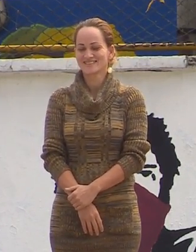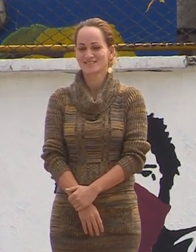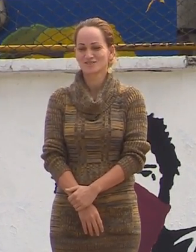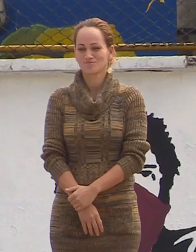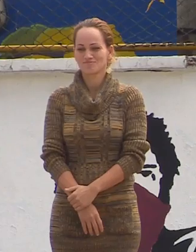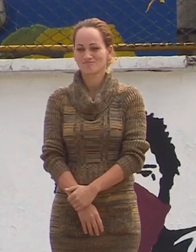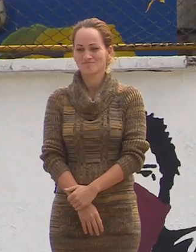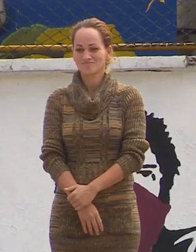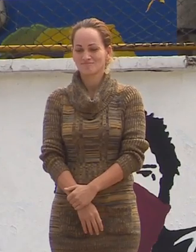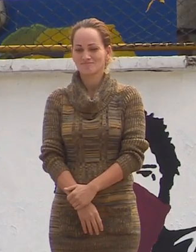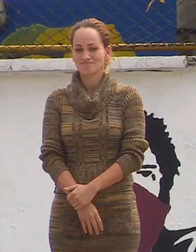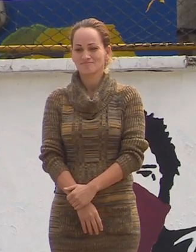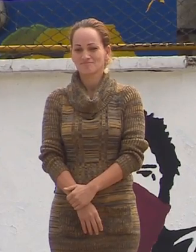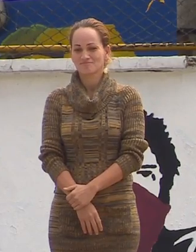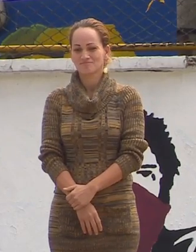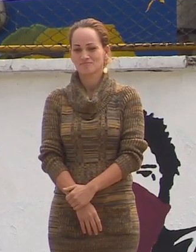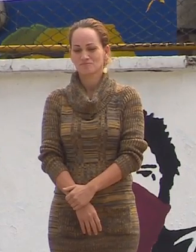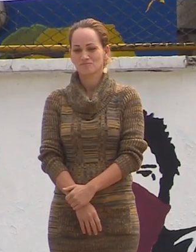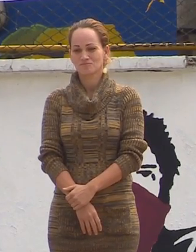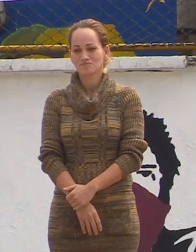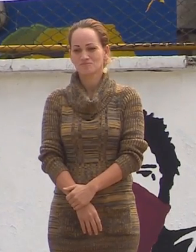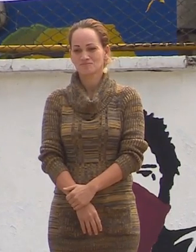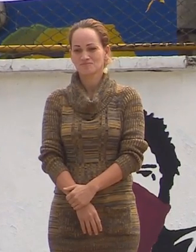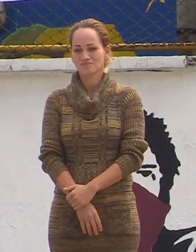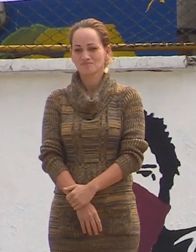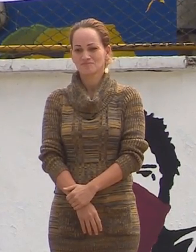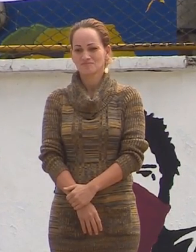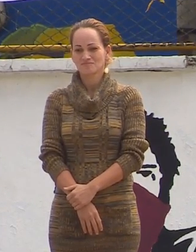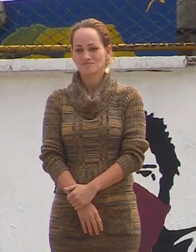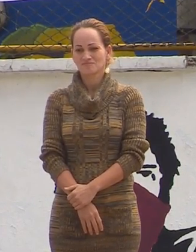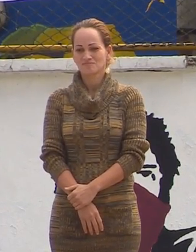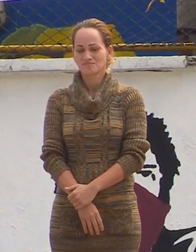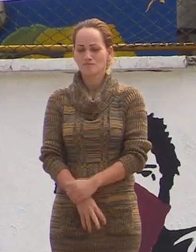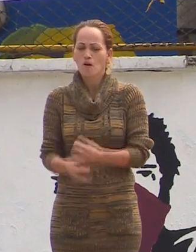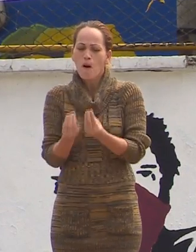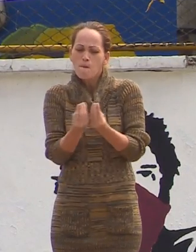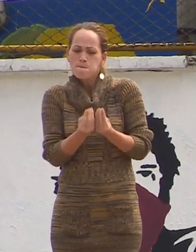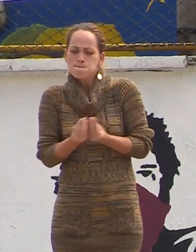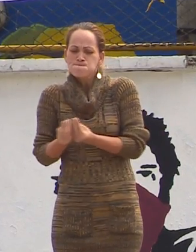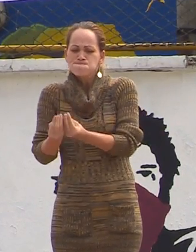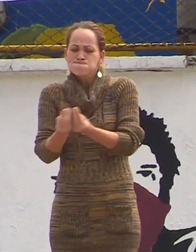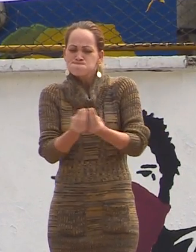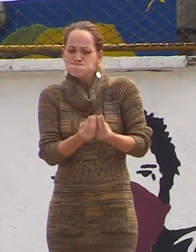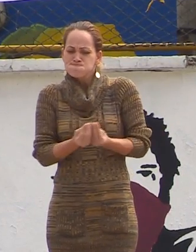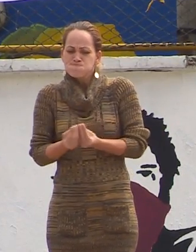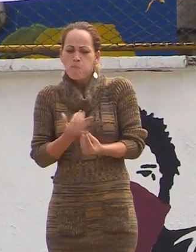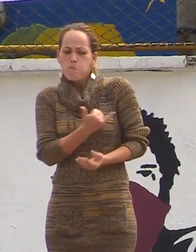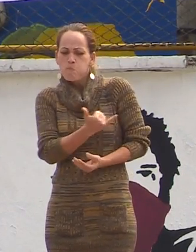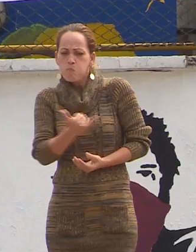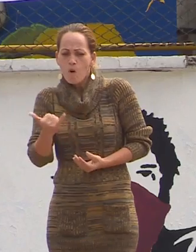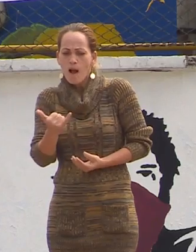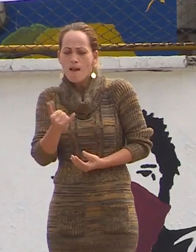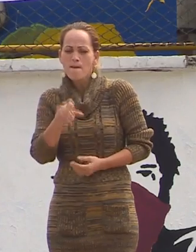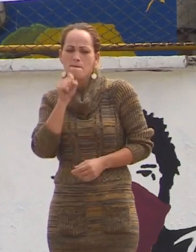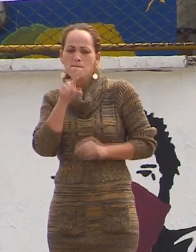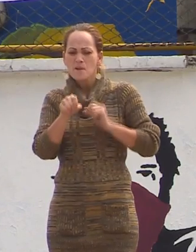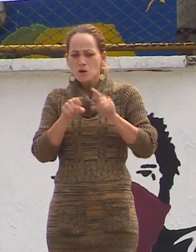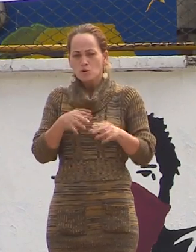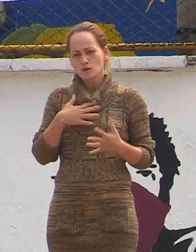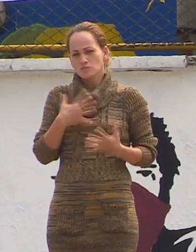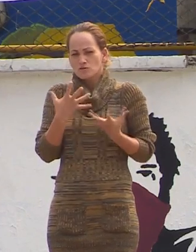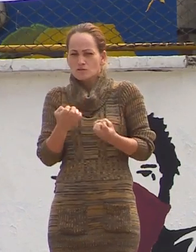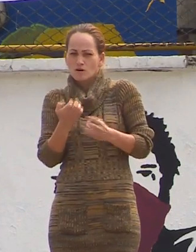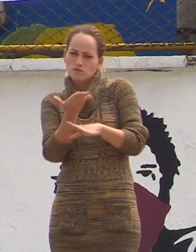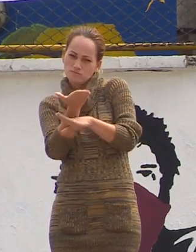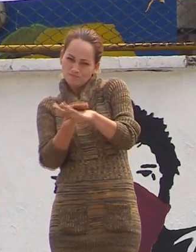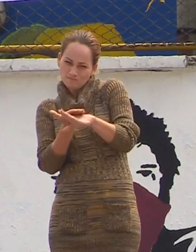La convivencia tiene que ver con estas preguntas que sugiero respondamos